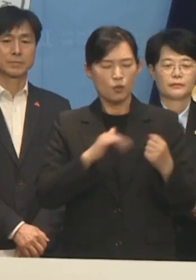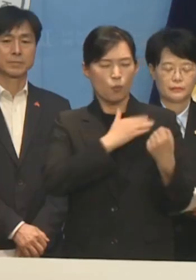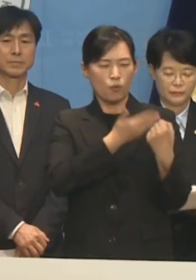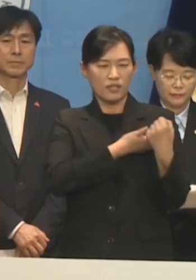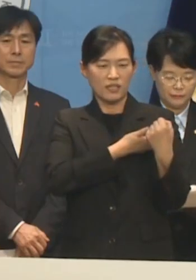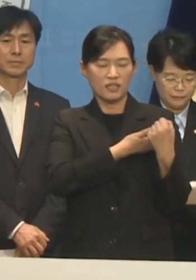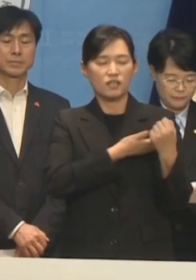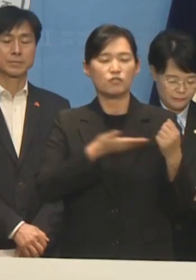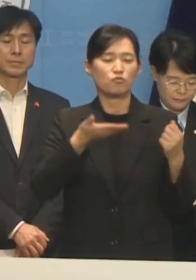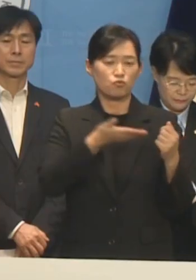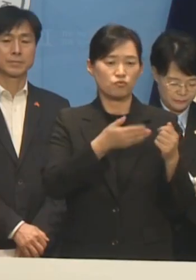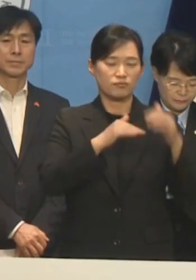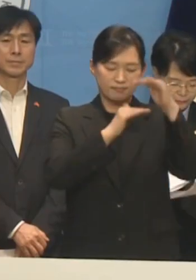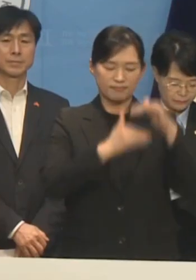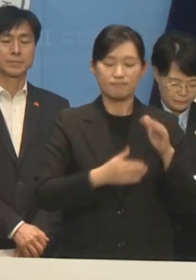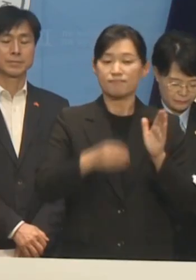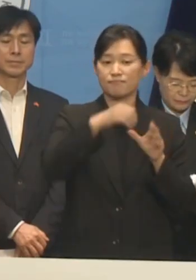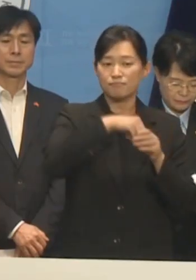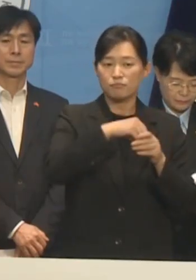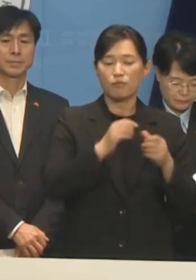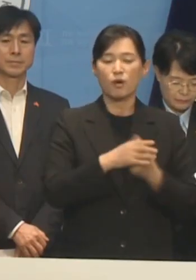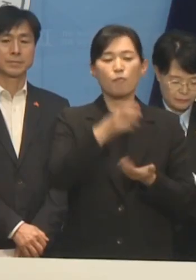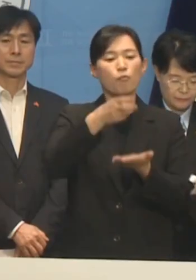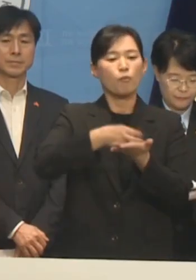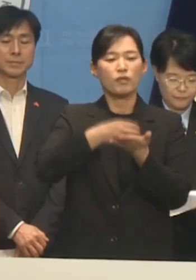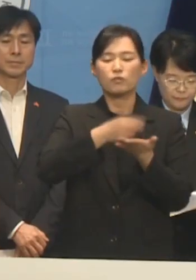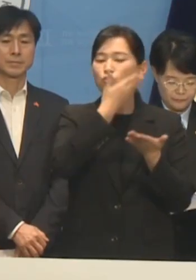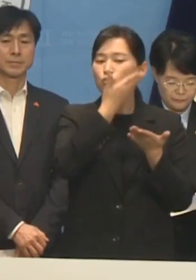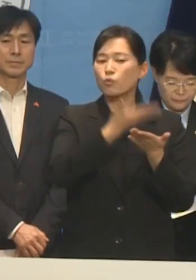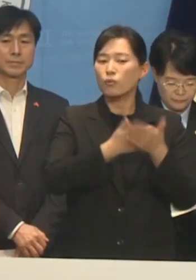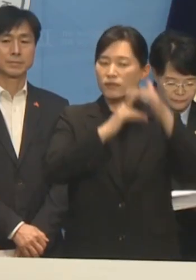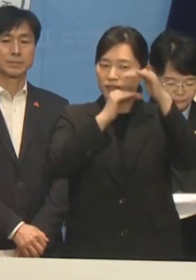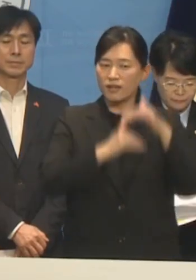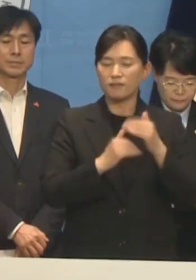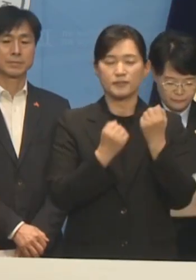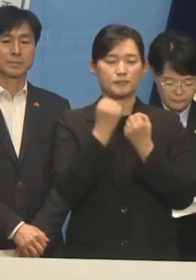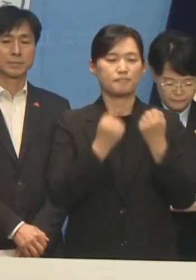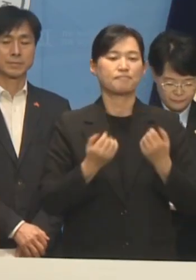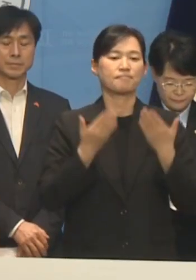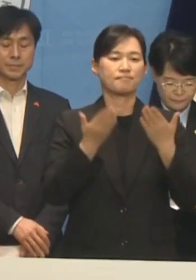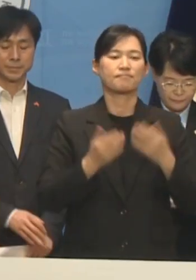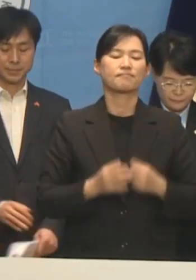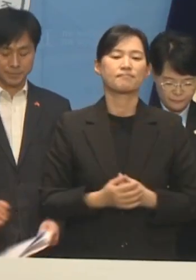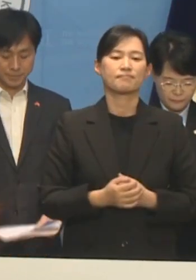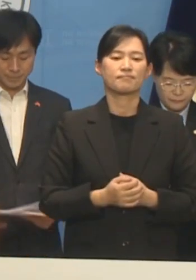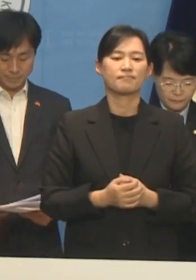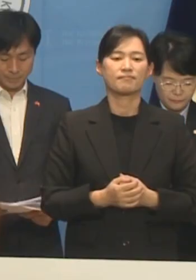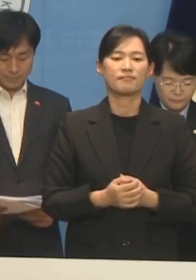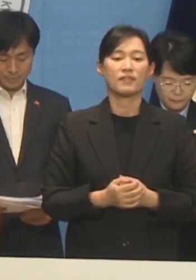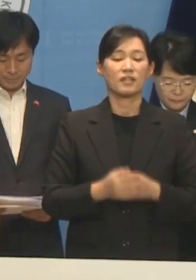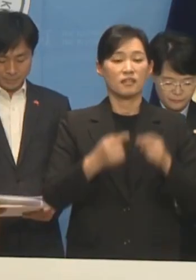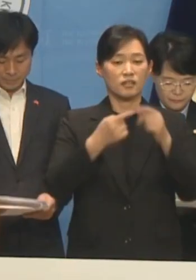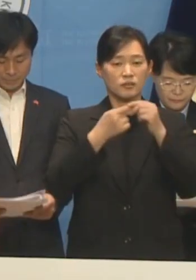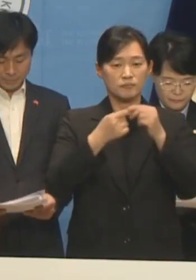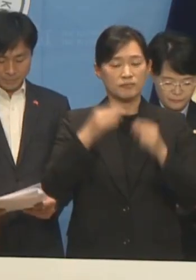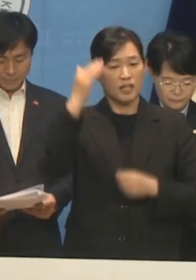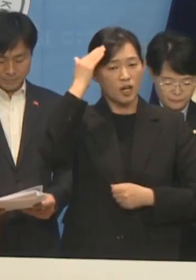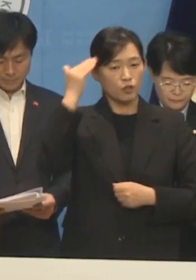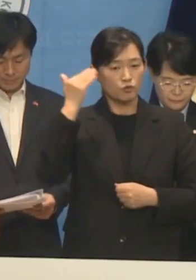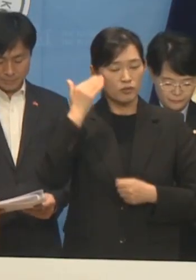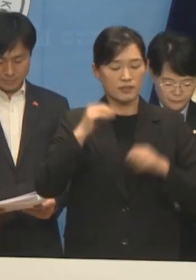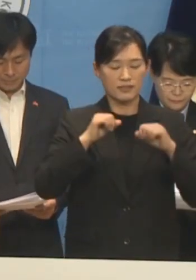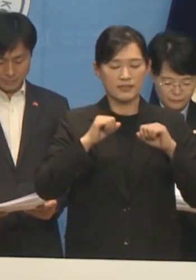내용들을 담고 있습니다. 법안의 주요 내용들을 간략히 설명드리겠습니다. 첫째,